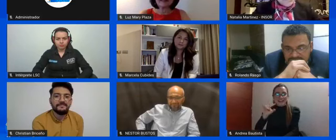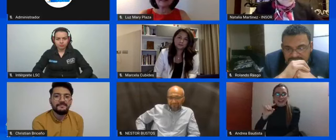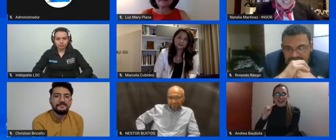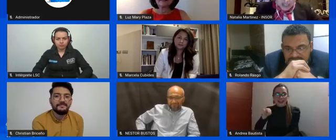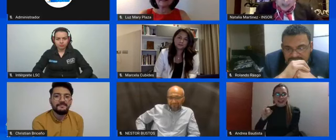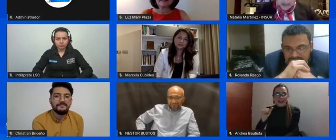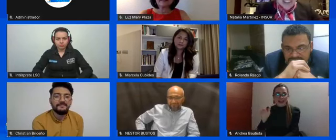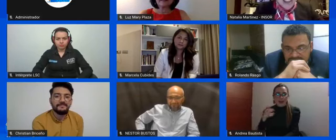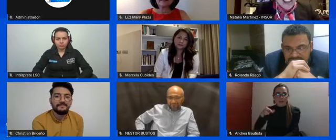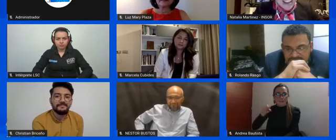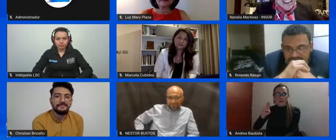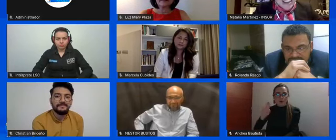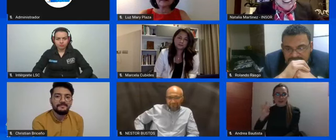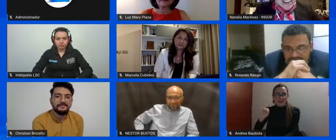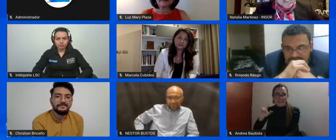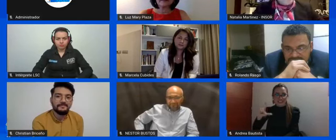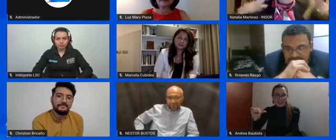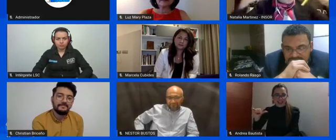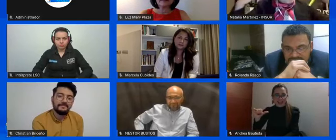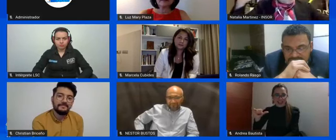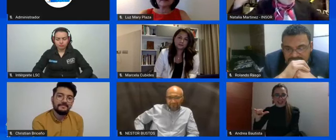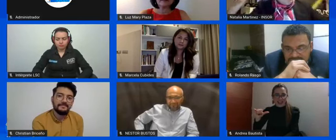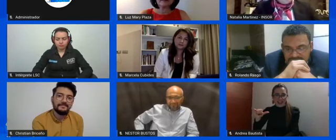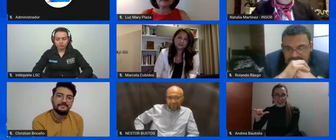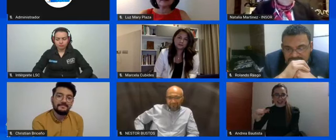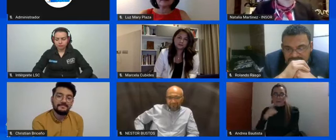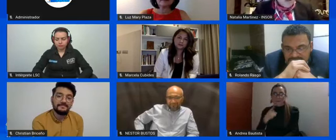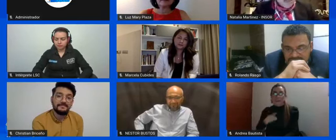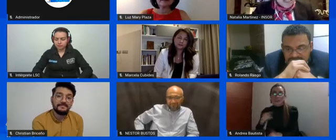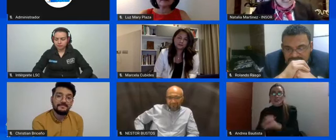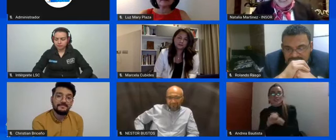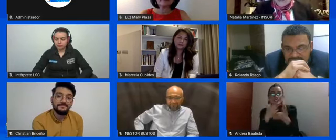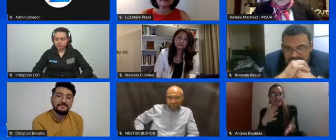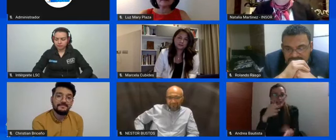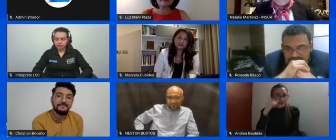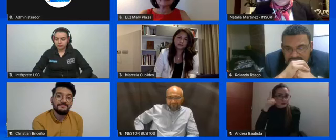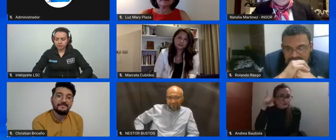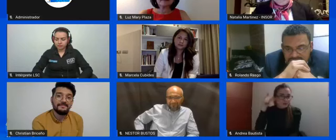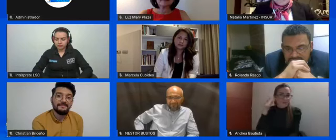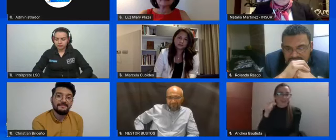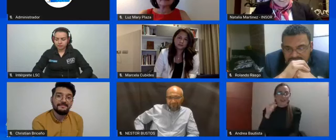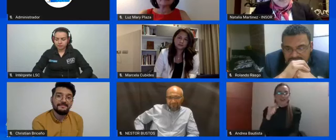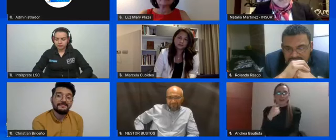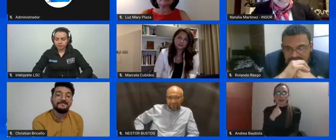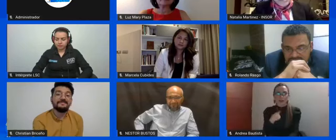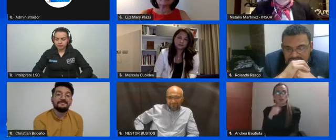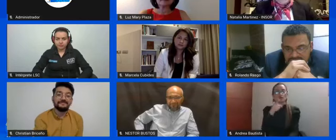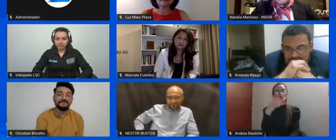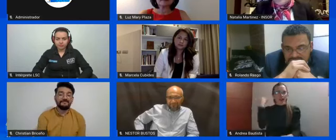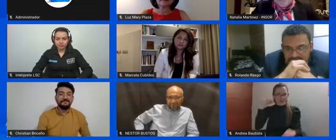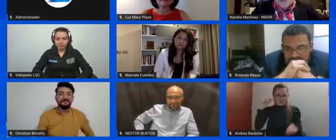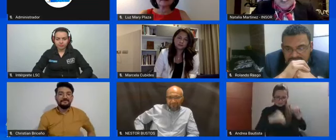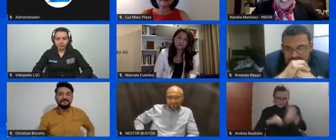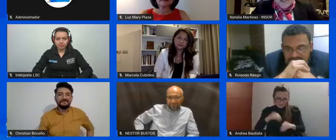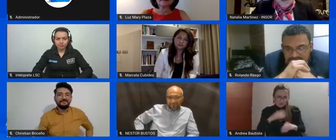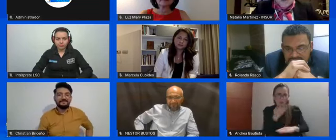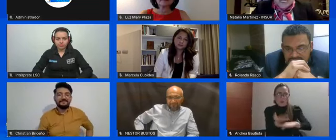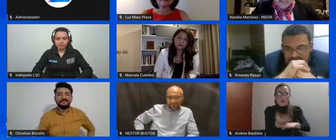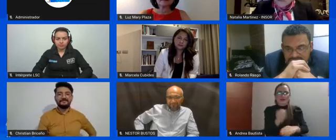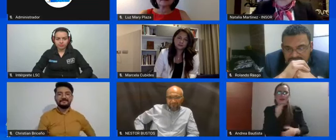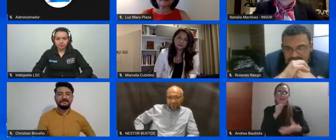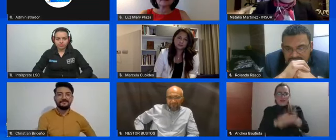en investigación y en la estructuración del concepto de la oferta bilingüe y bicultural. Muchas personas